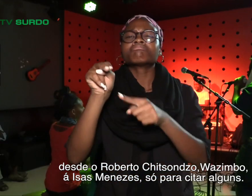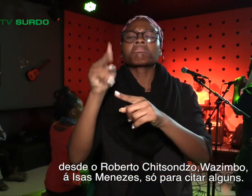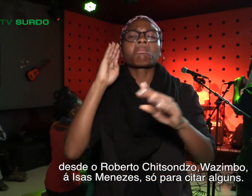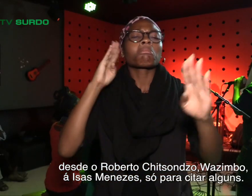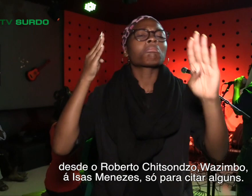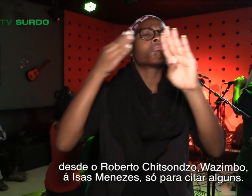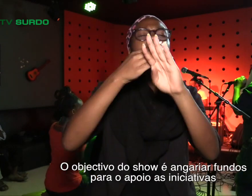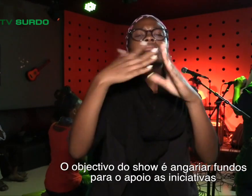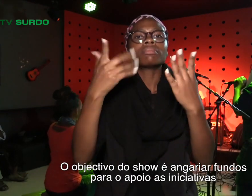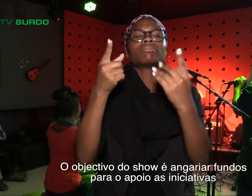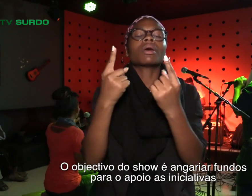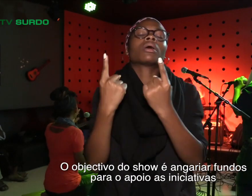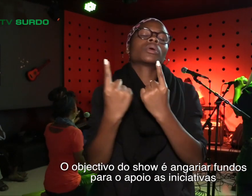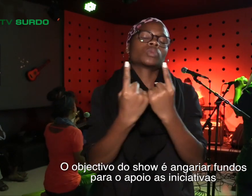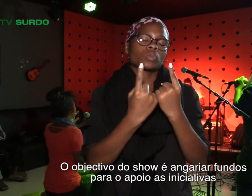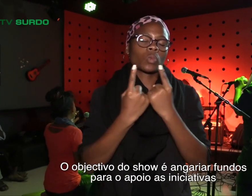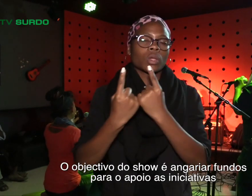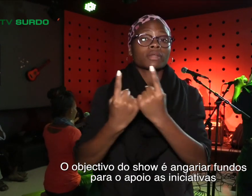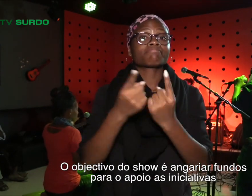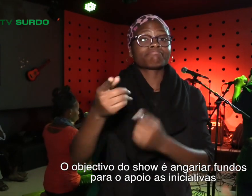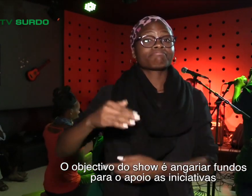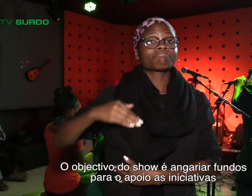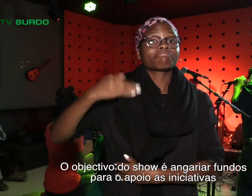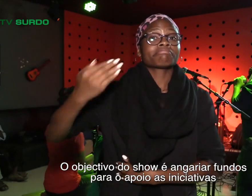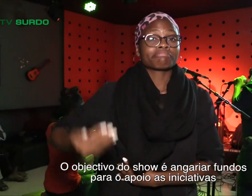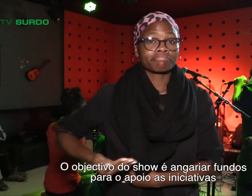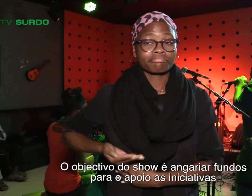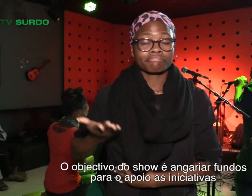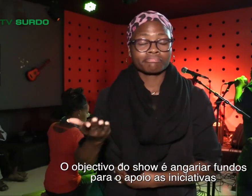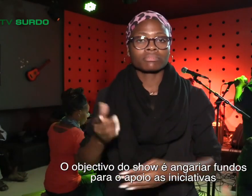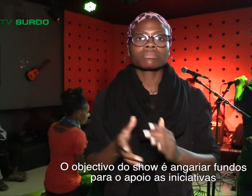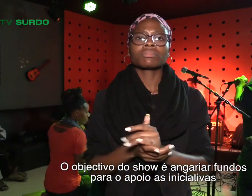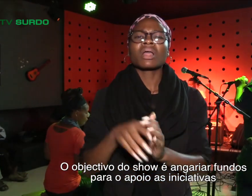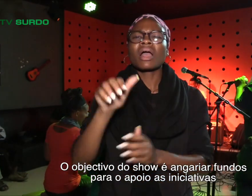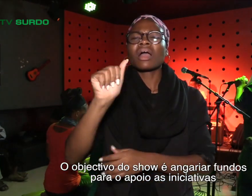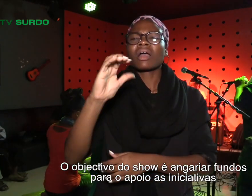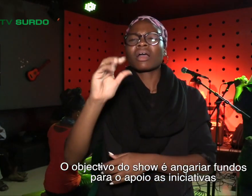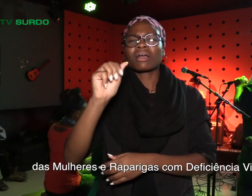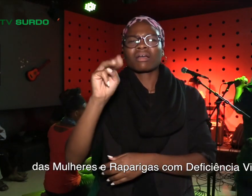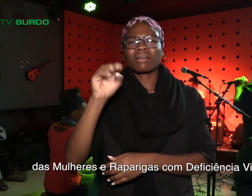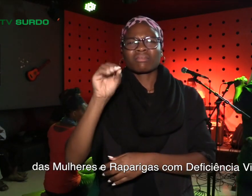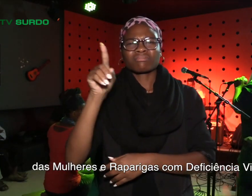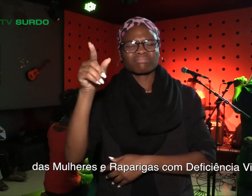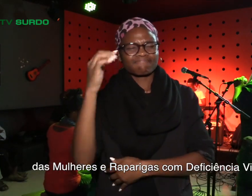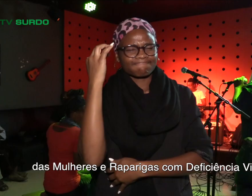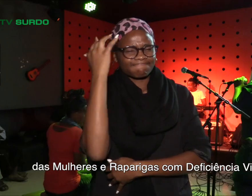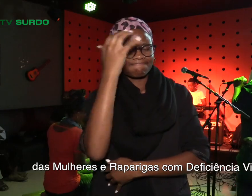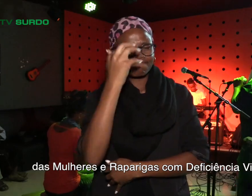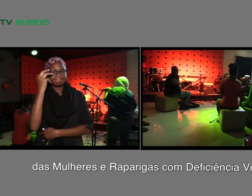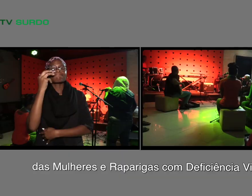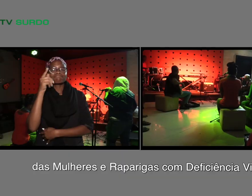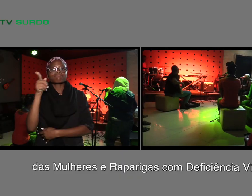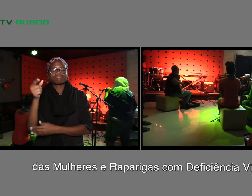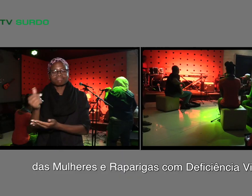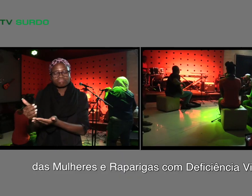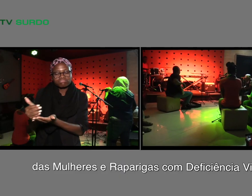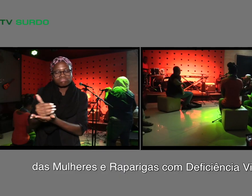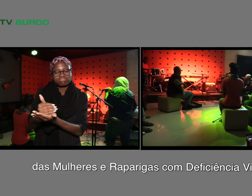para citar alguns. O objetivo do show é angariar fundos para o apoio às iniciativas das mulheres e raparigas com